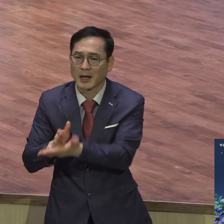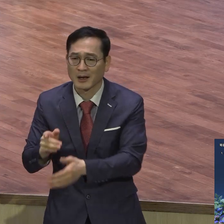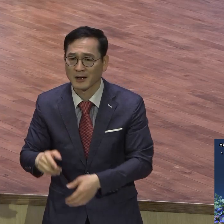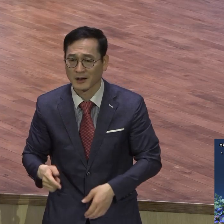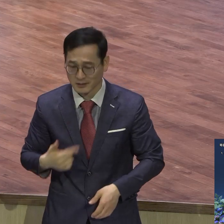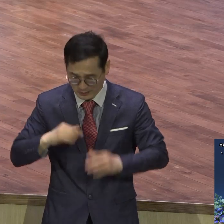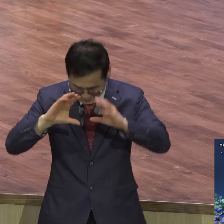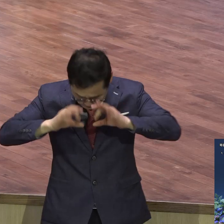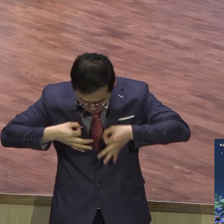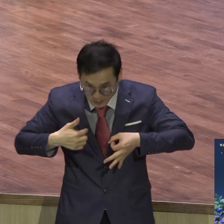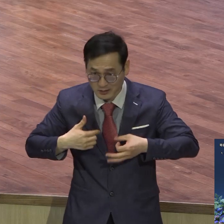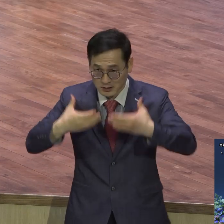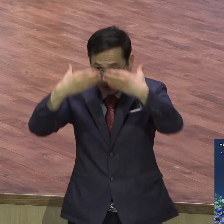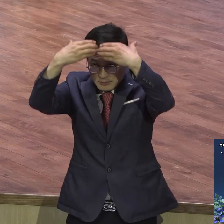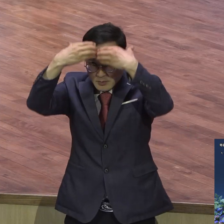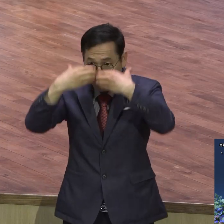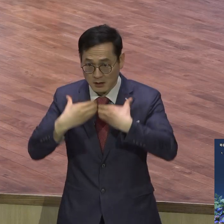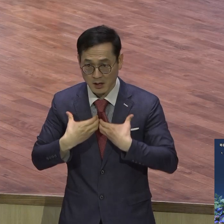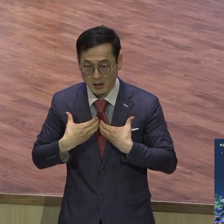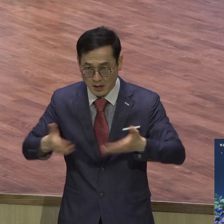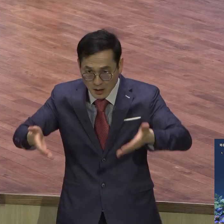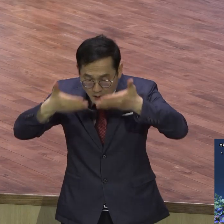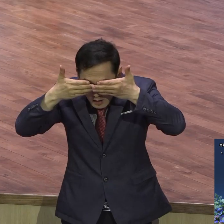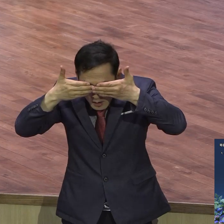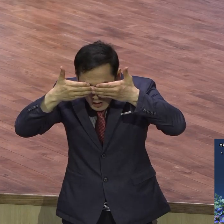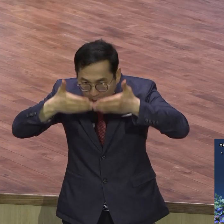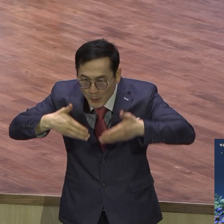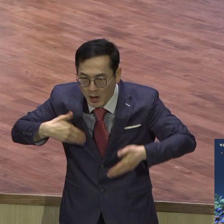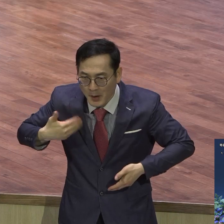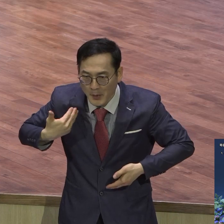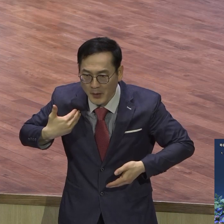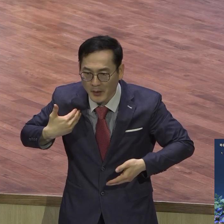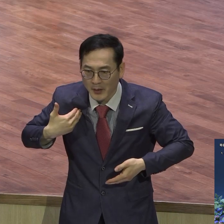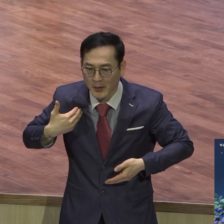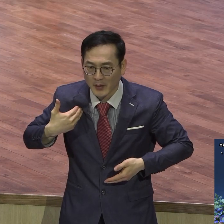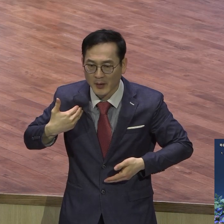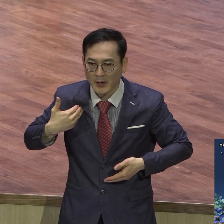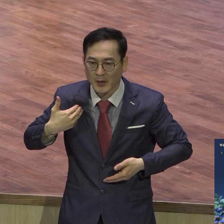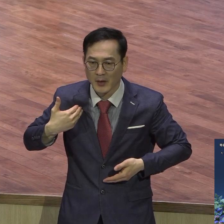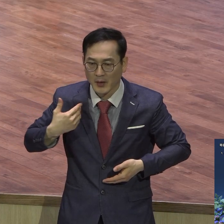아니냐 통나무 같은 베들포가 너를 가리고 있지 않냐